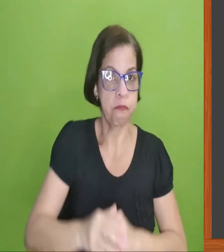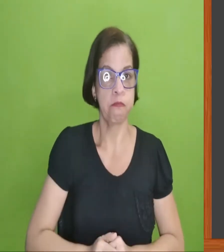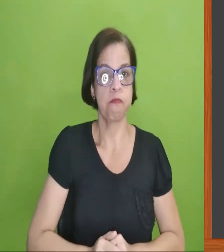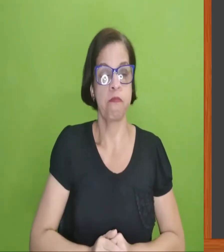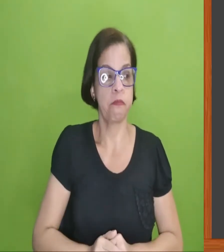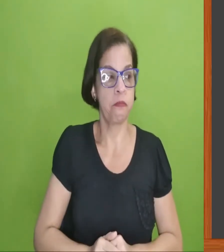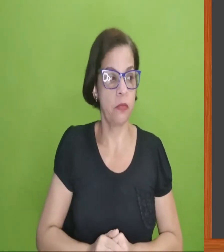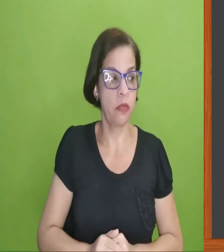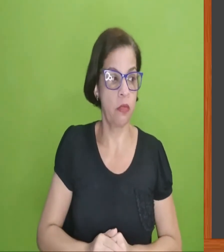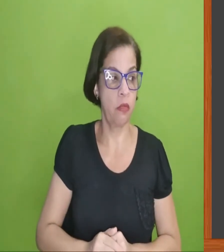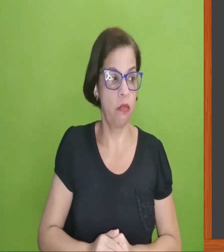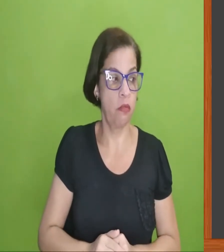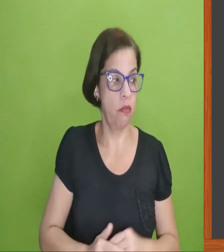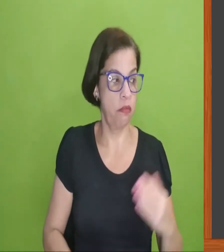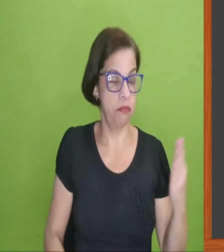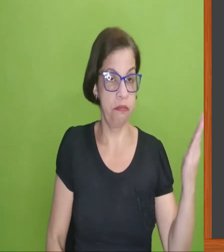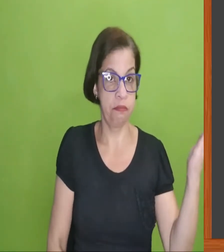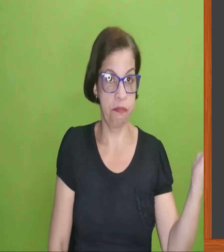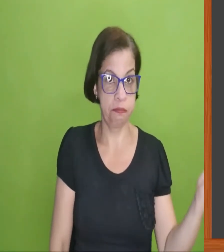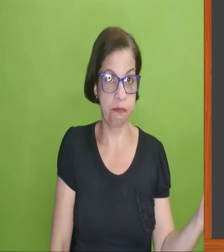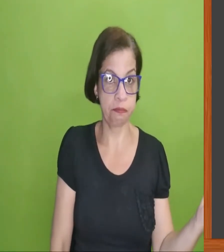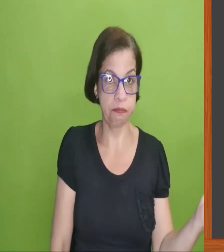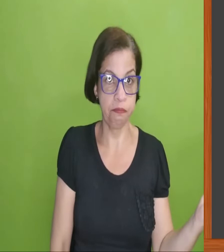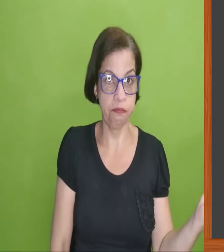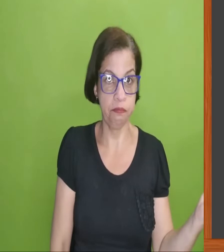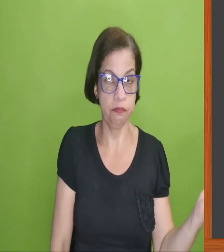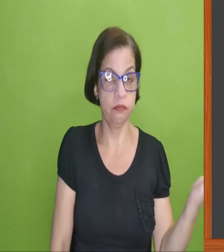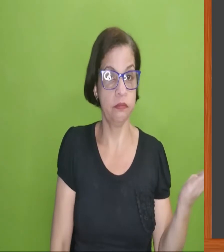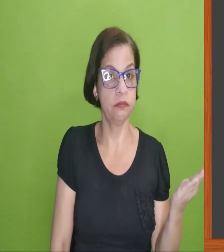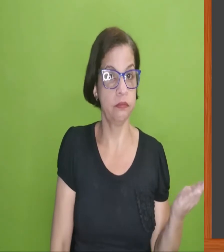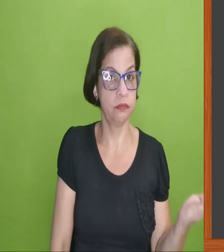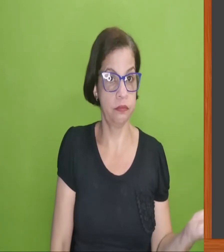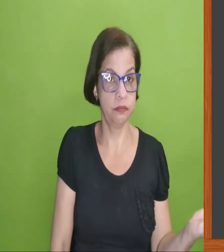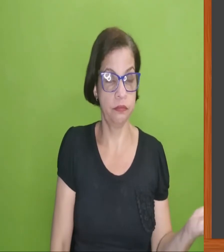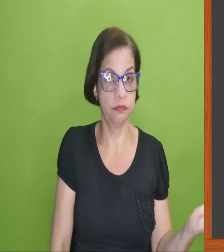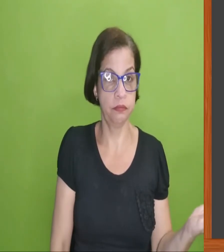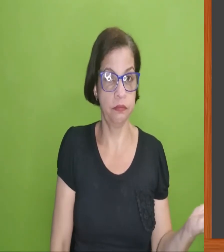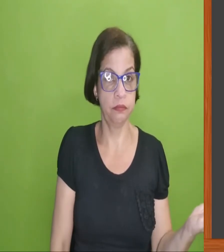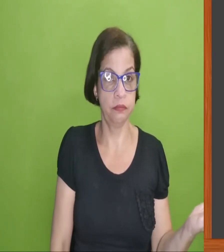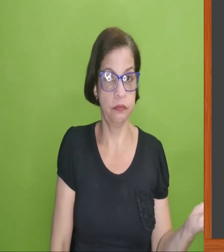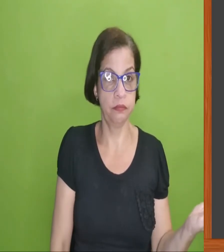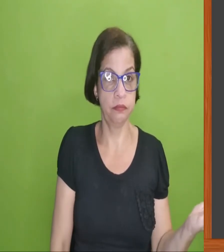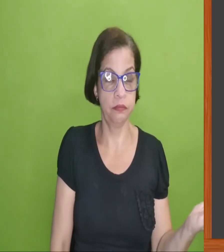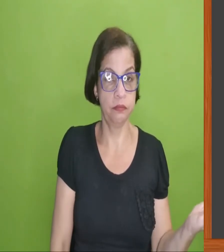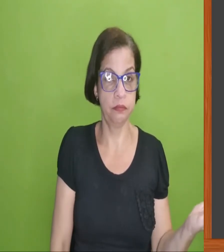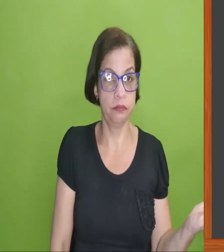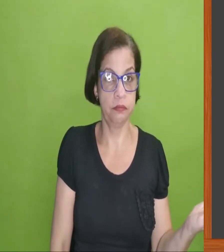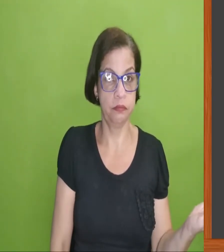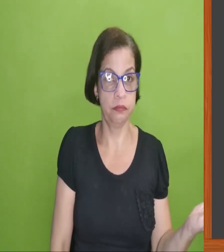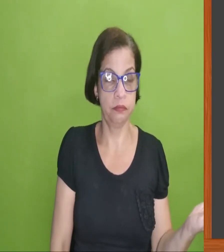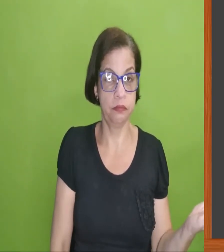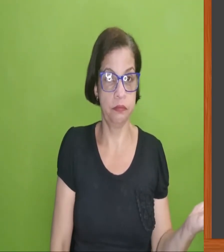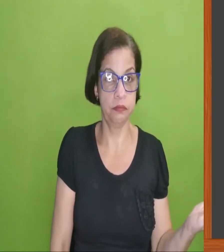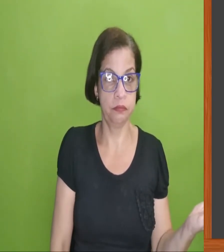A colestiramina é uma resina de ligação de ácidos biliares. O ácido nicotínico, um inibidor